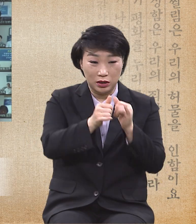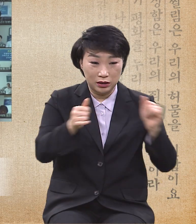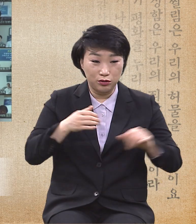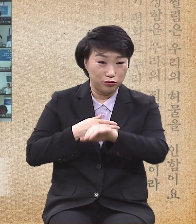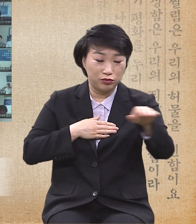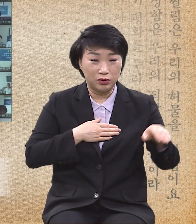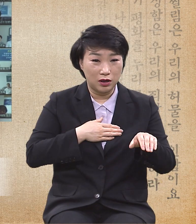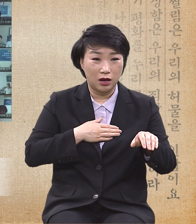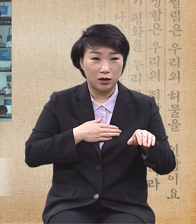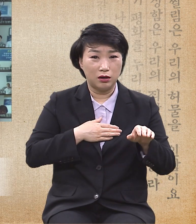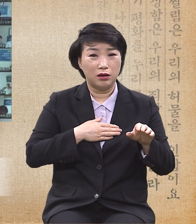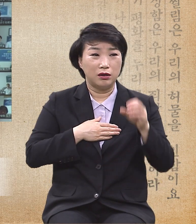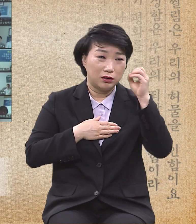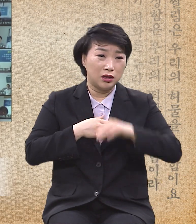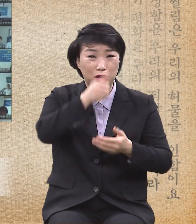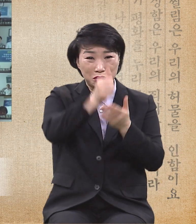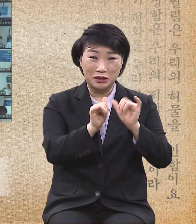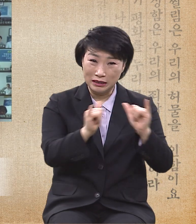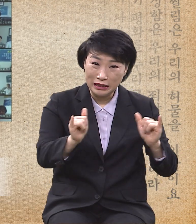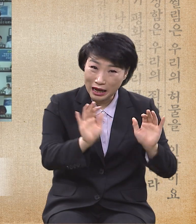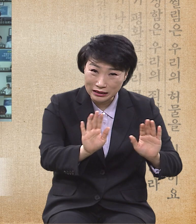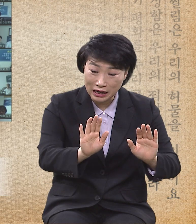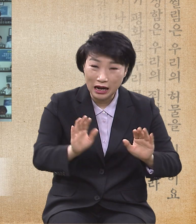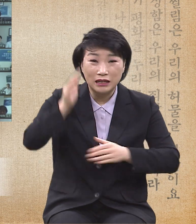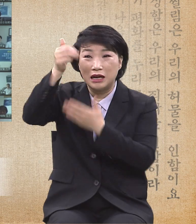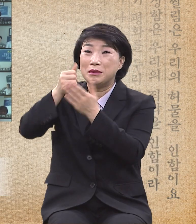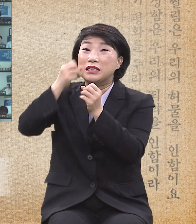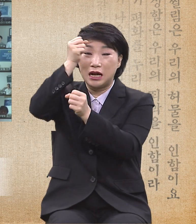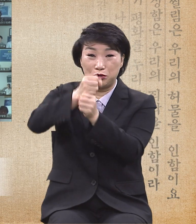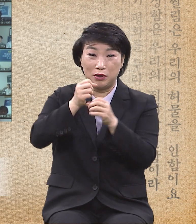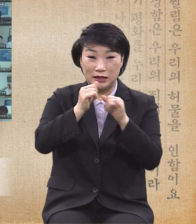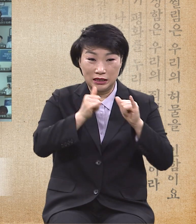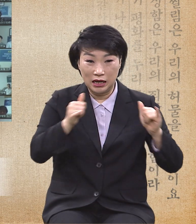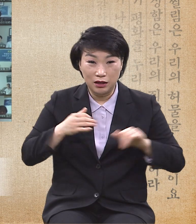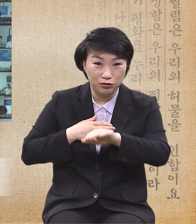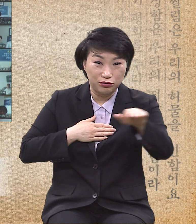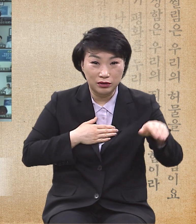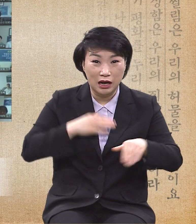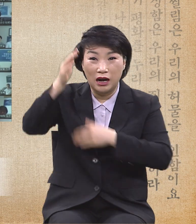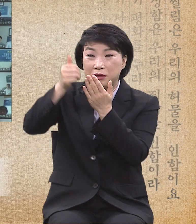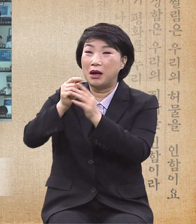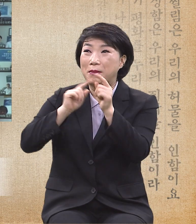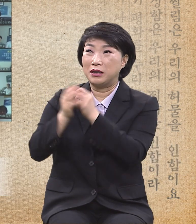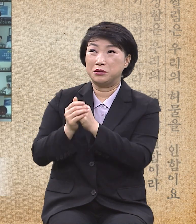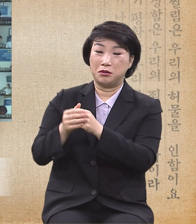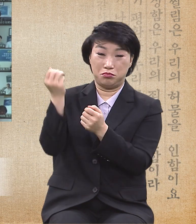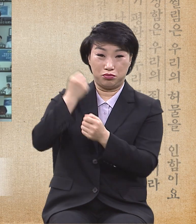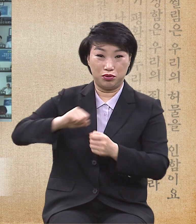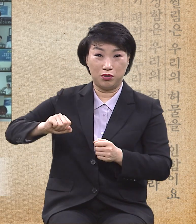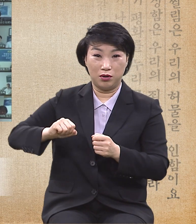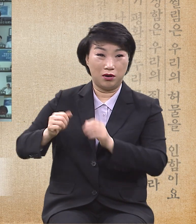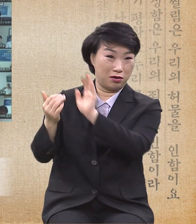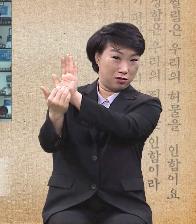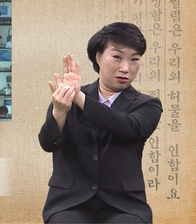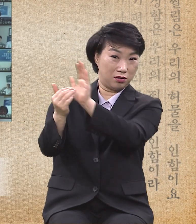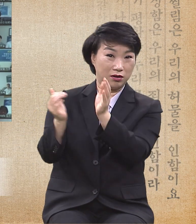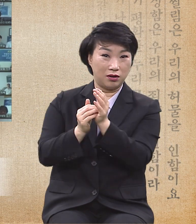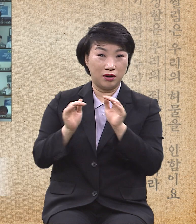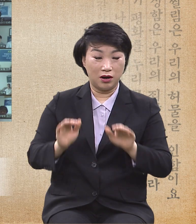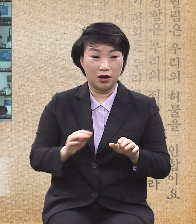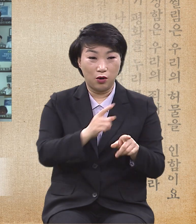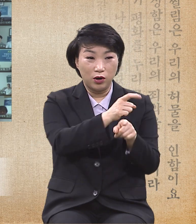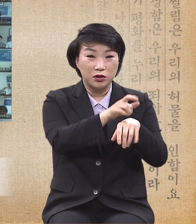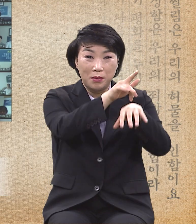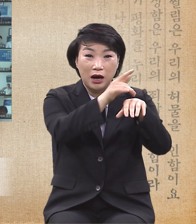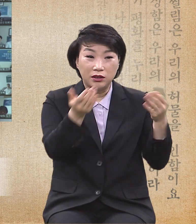죄인도 그냥 죄인이요? 하나님의 창조한 피조물이 하나님 말씀을 부순종하고 대적하고